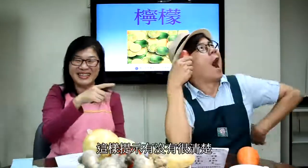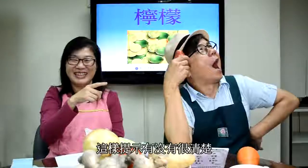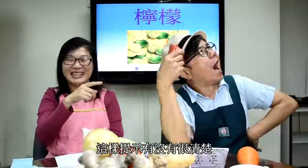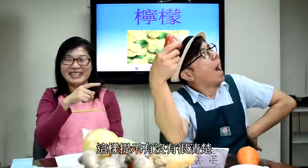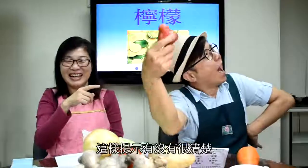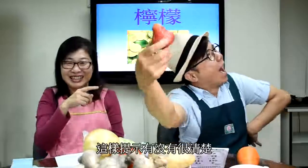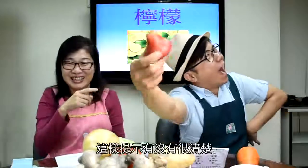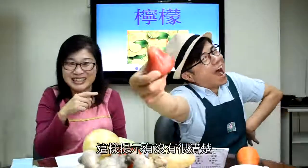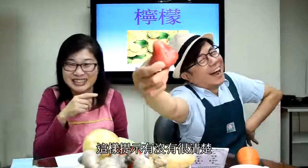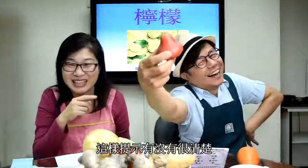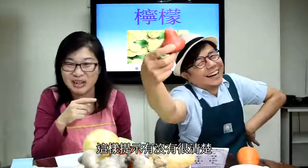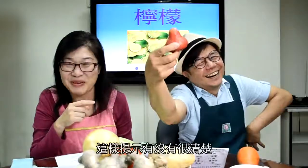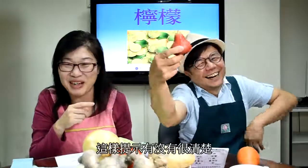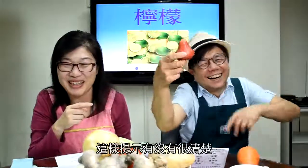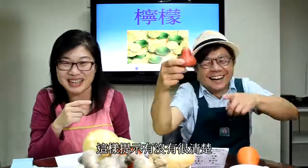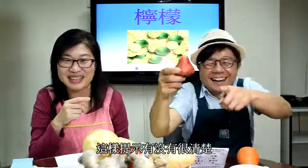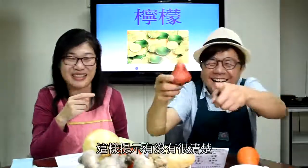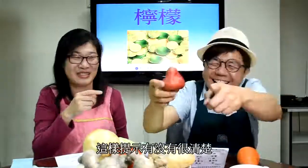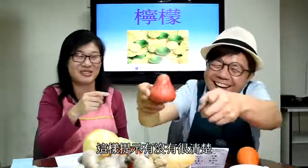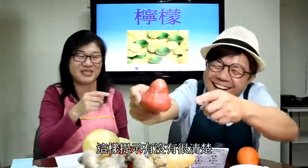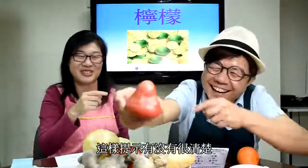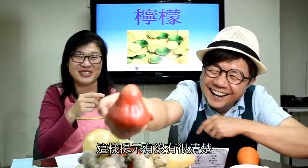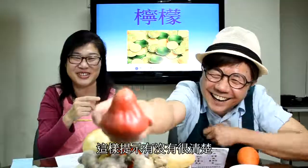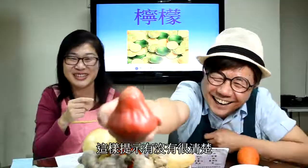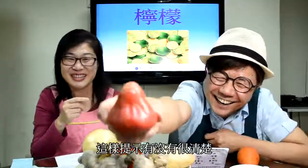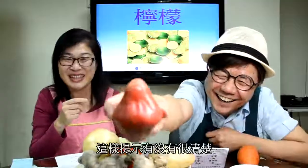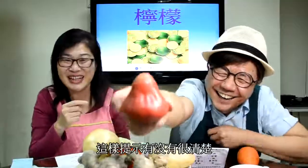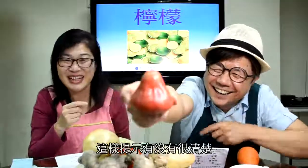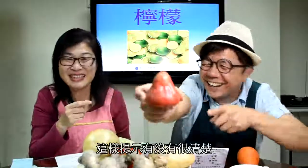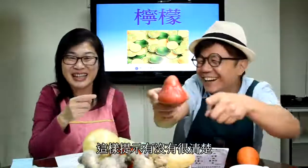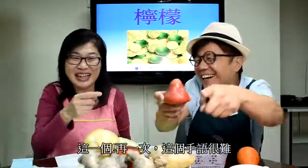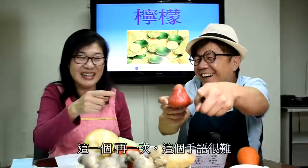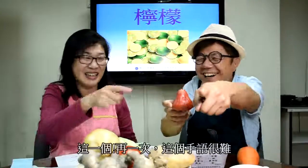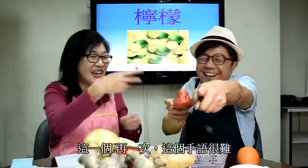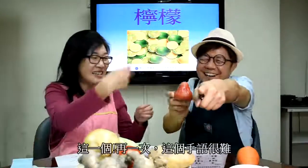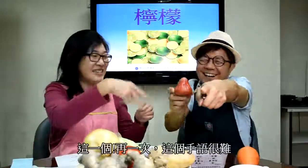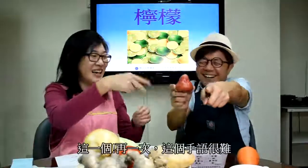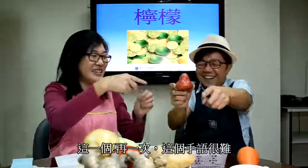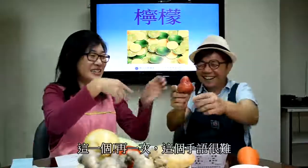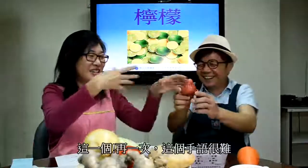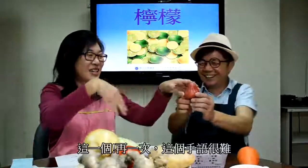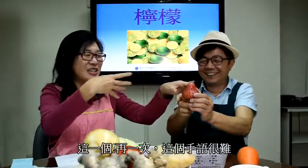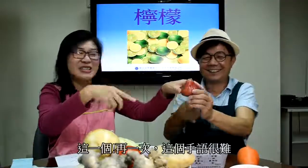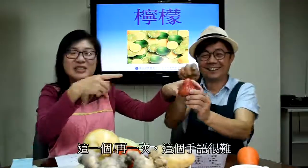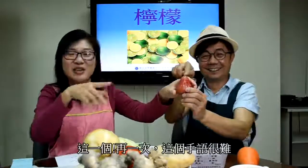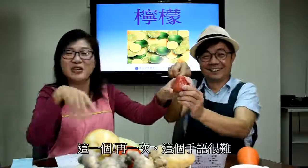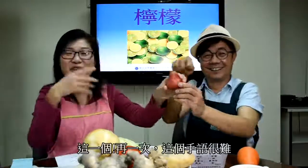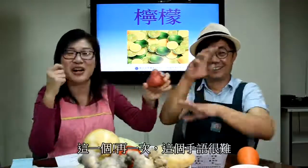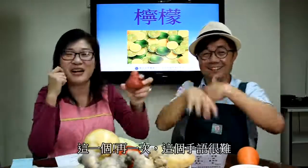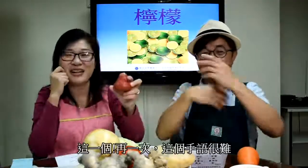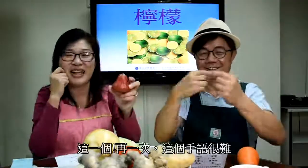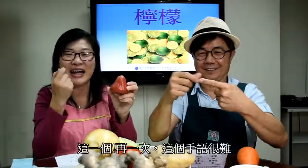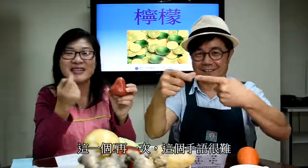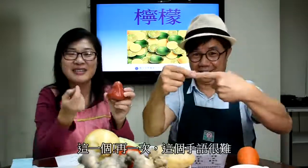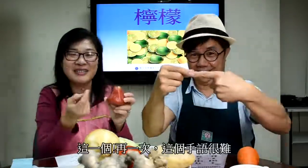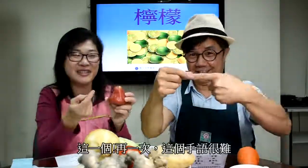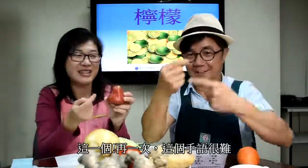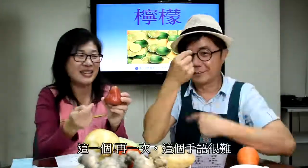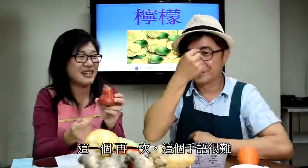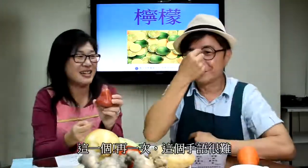这个提示有没有很清楚？这个再一次，这个手语哦很难。第一个